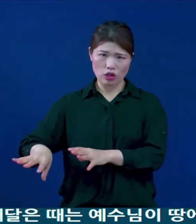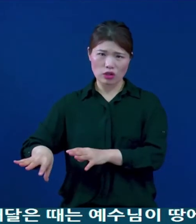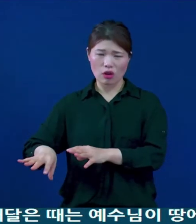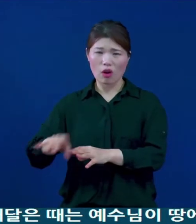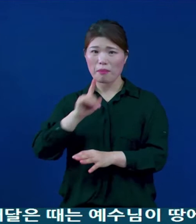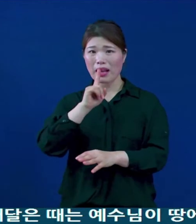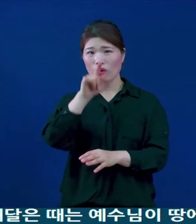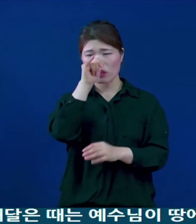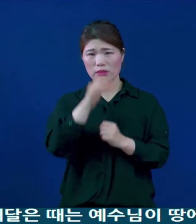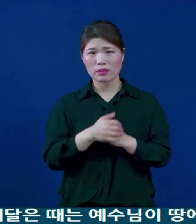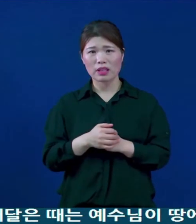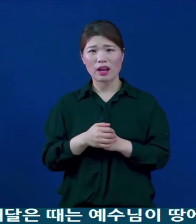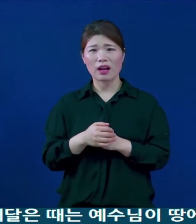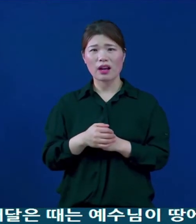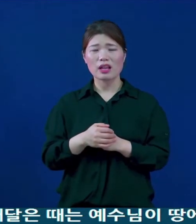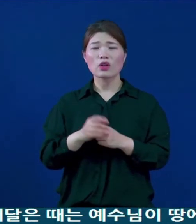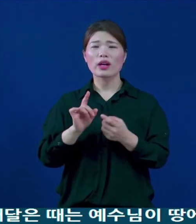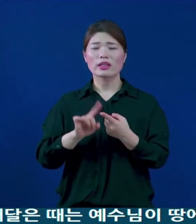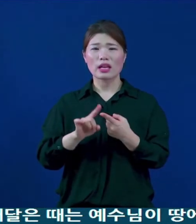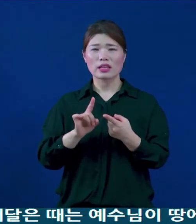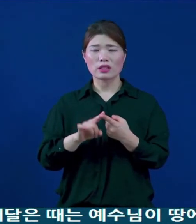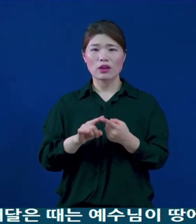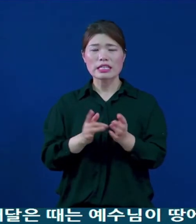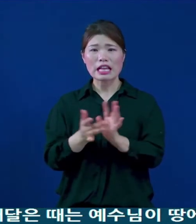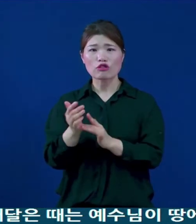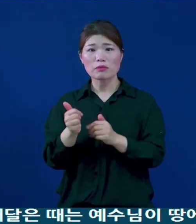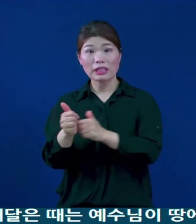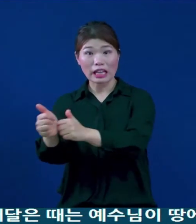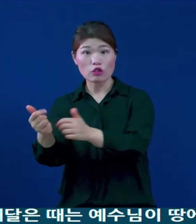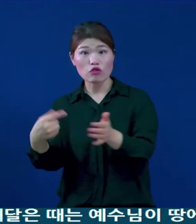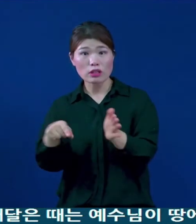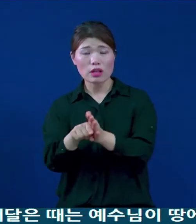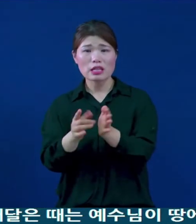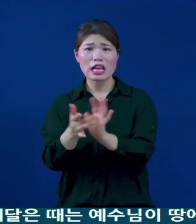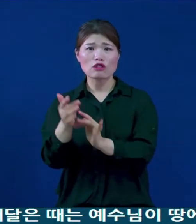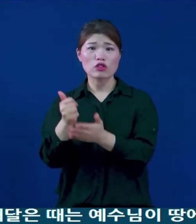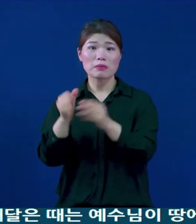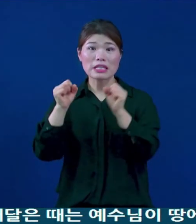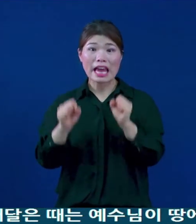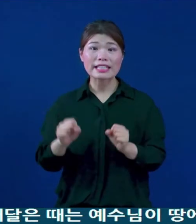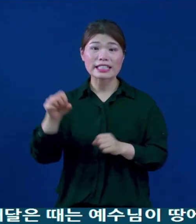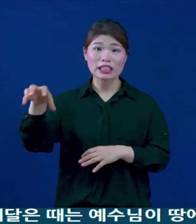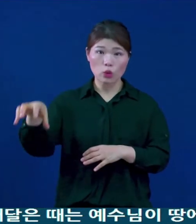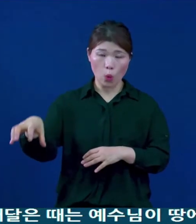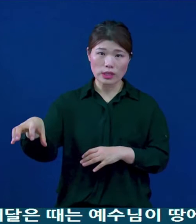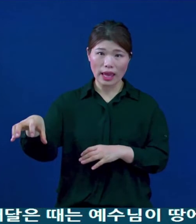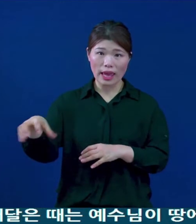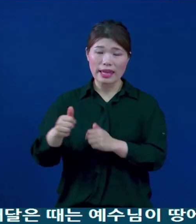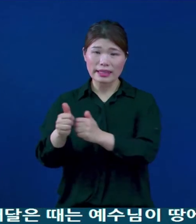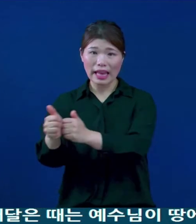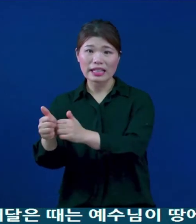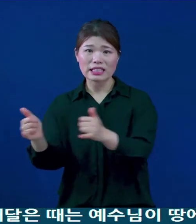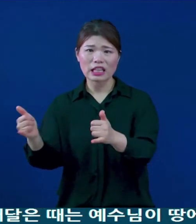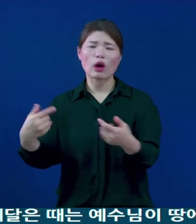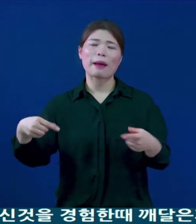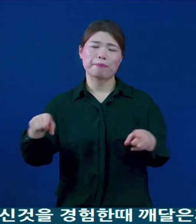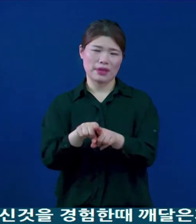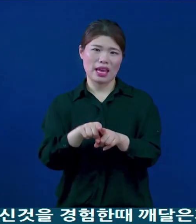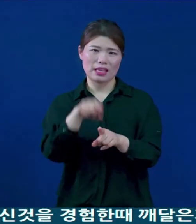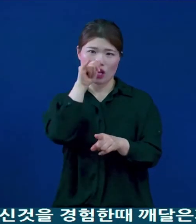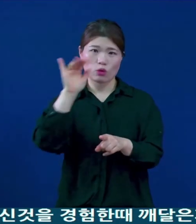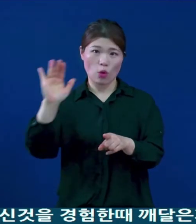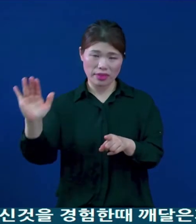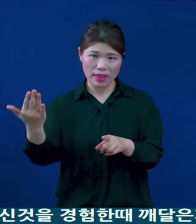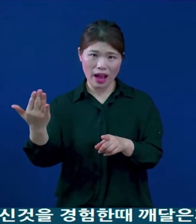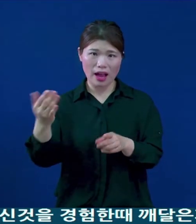섬기려면, 예수님을 따르고 예수님을 따르려면 예수님이 계시고자 하는 자리에 따르는 자도 같이 있어야 된다. 이 말씀은